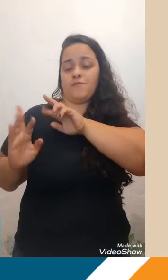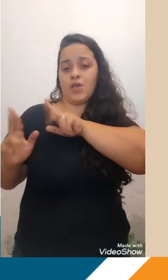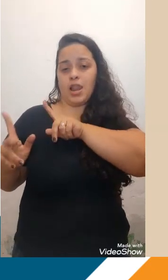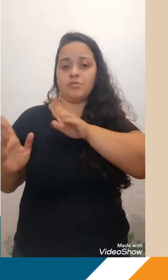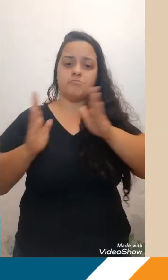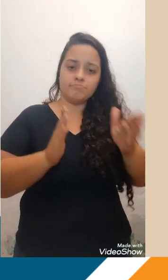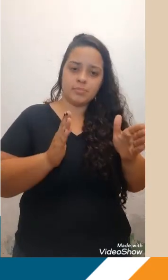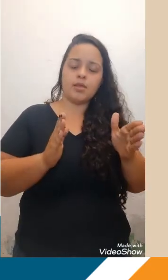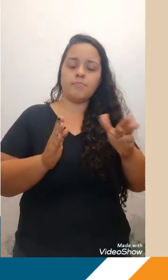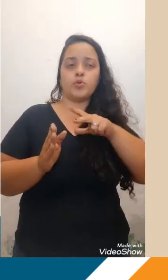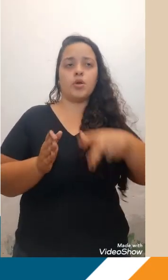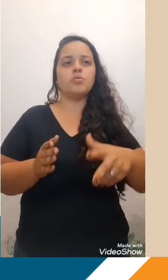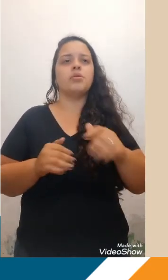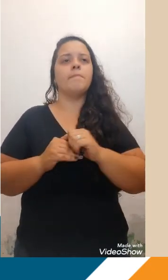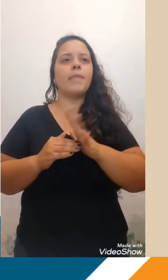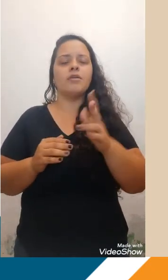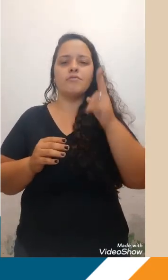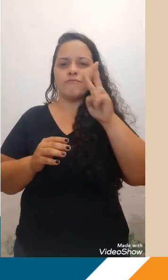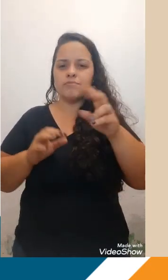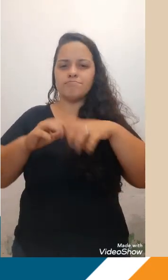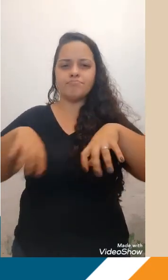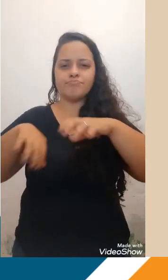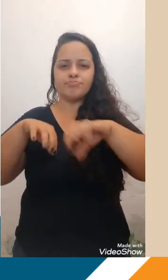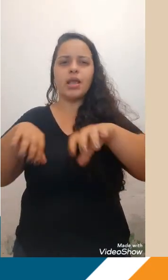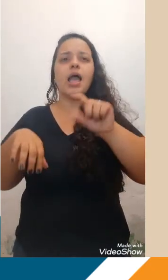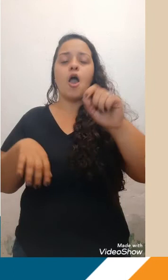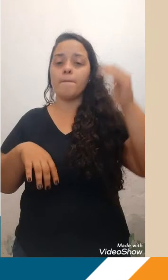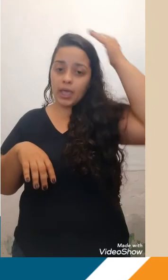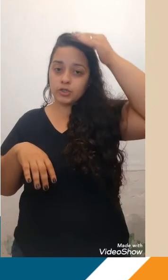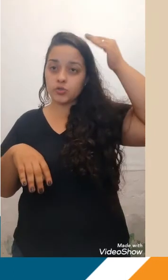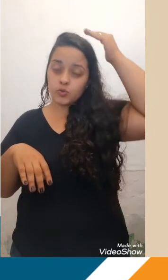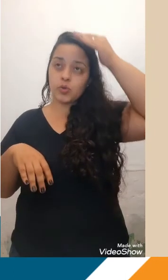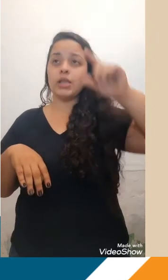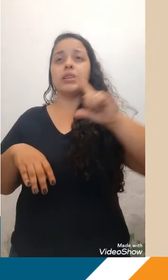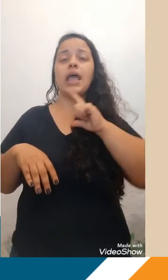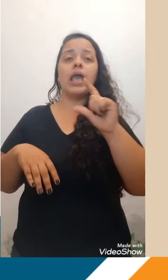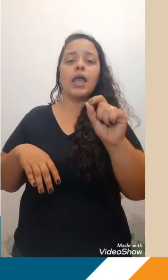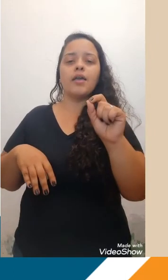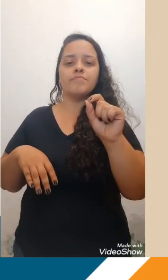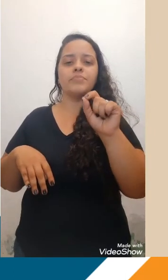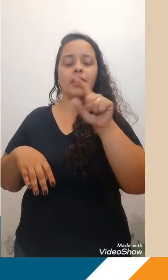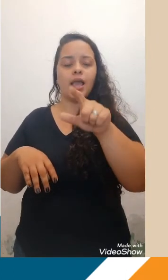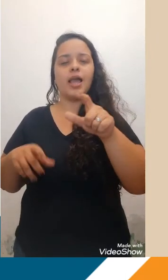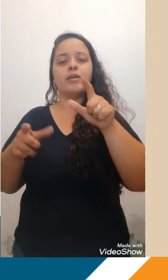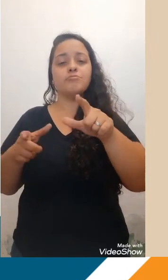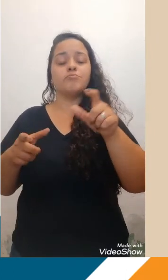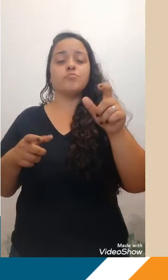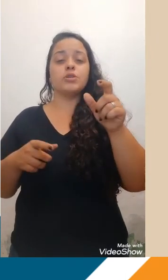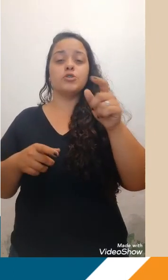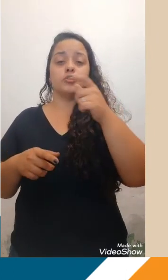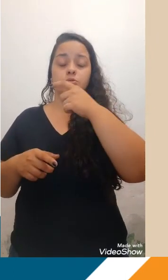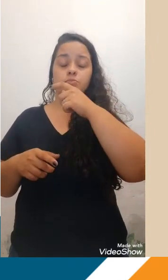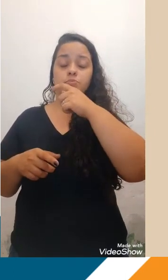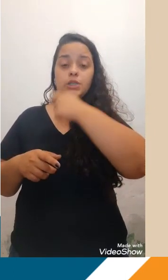Espanhola. Um dos casos mais explícitos de fragmentação é o caso do México, que fazia parte do vice-reino da Nova Espanha